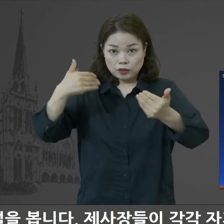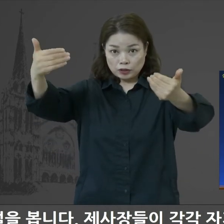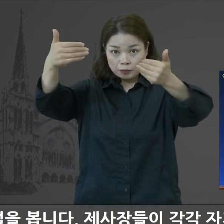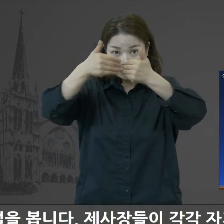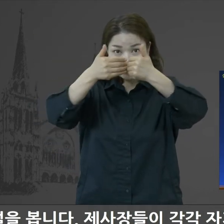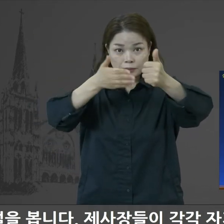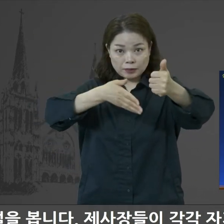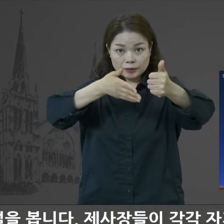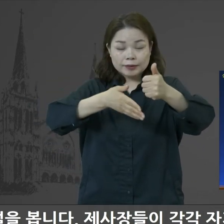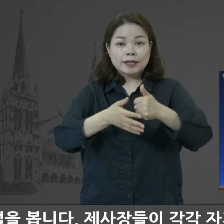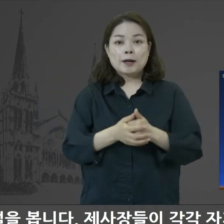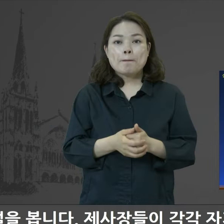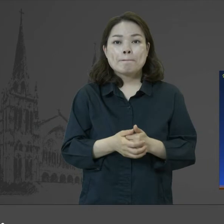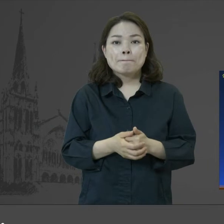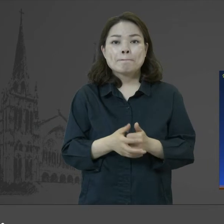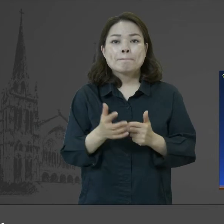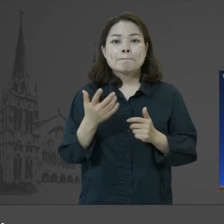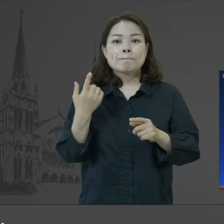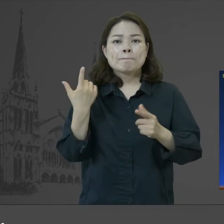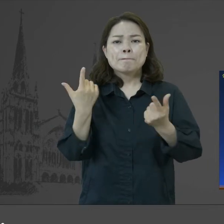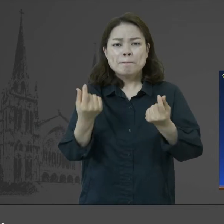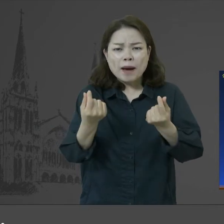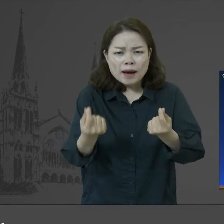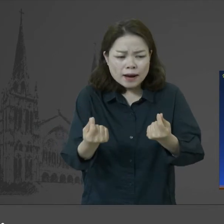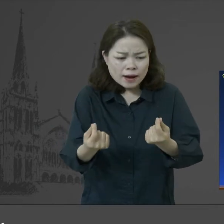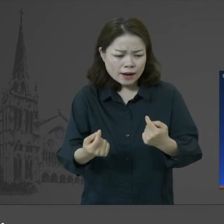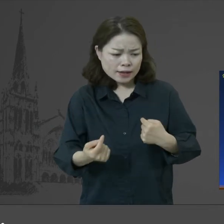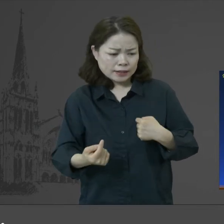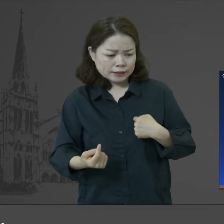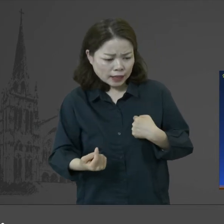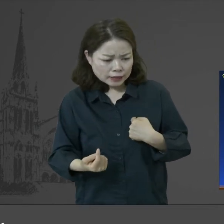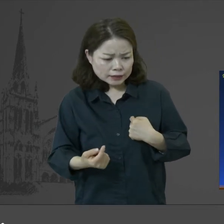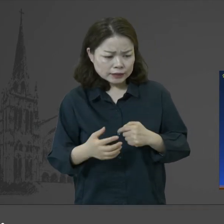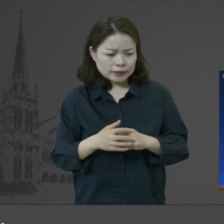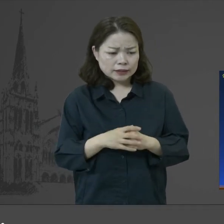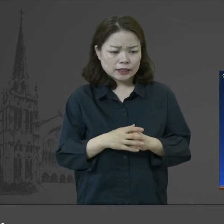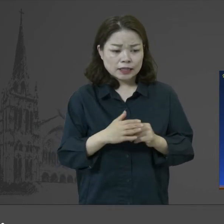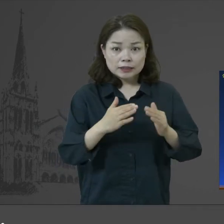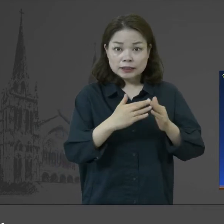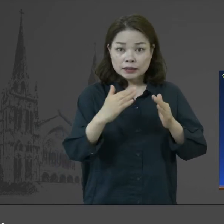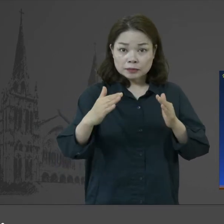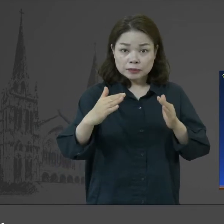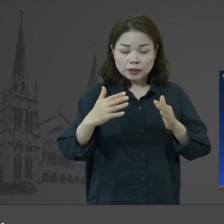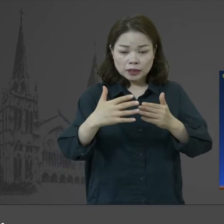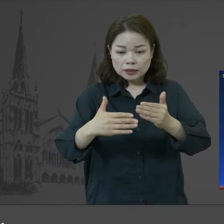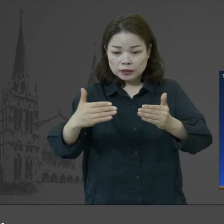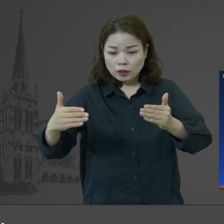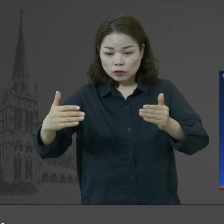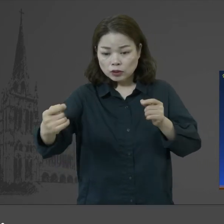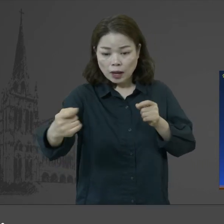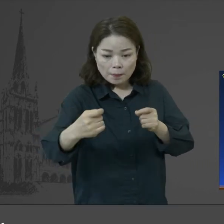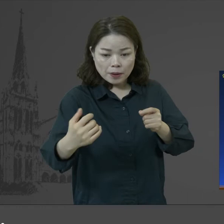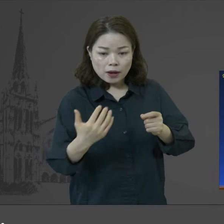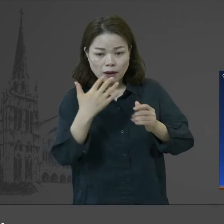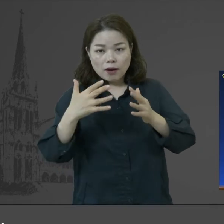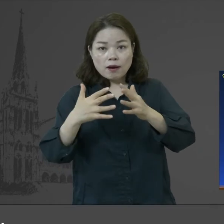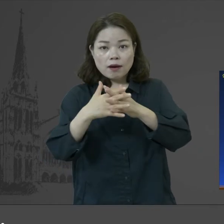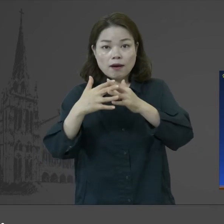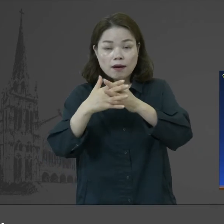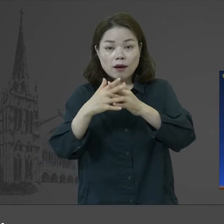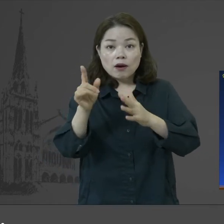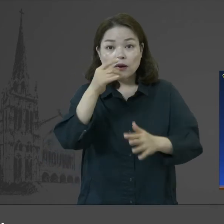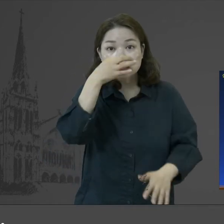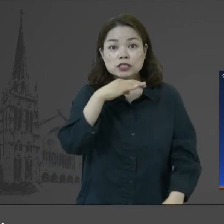보시기 바랍니다. 여러분, 이처럼 자신들이 사는 집 앞에 성벽을 중수하는 것, 어떤 유익이